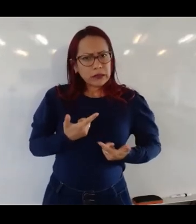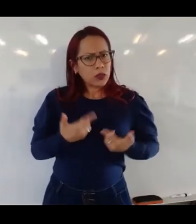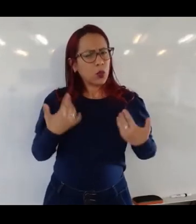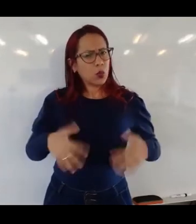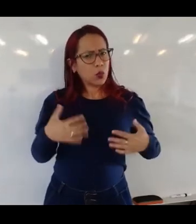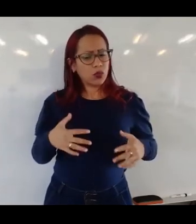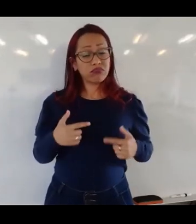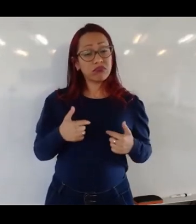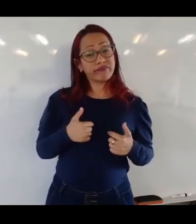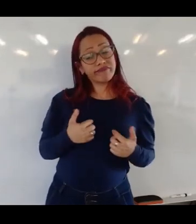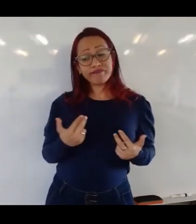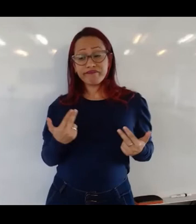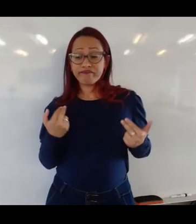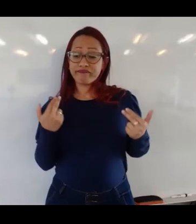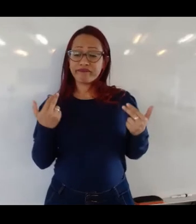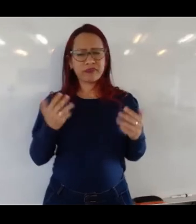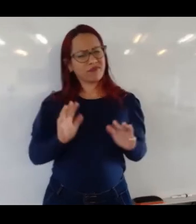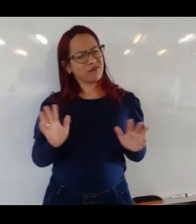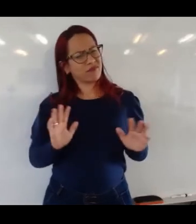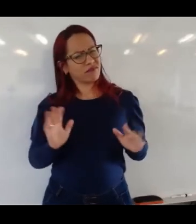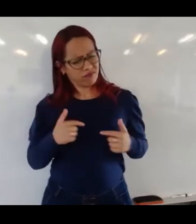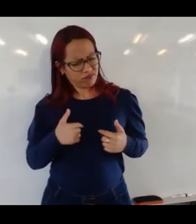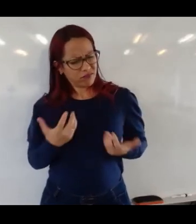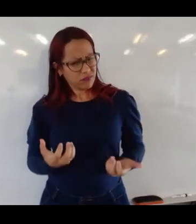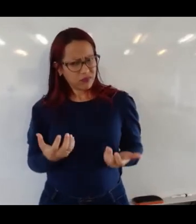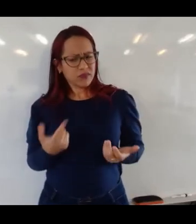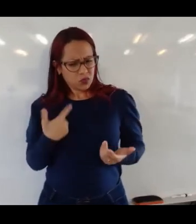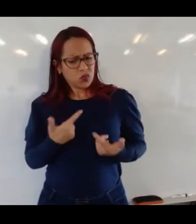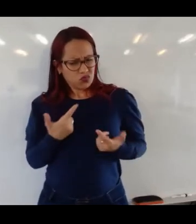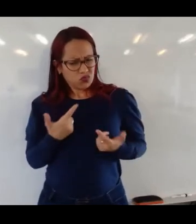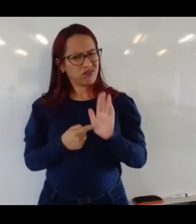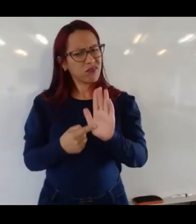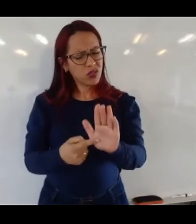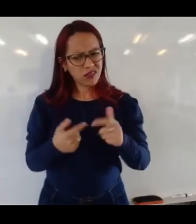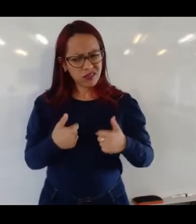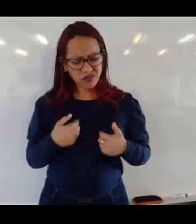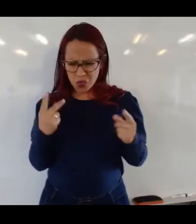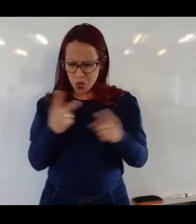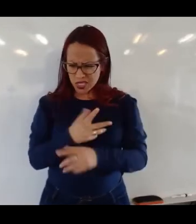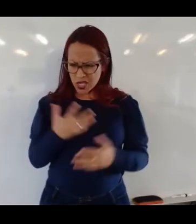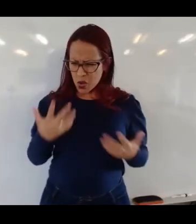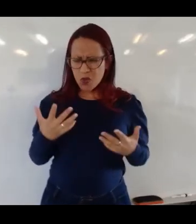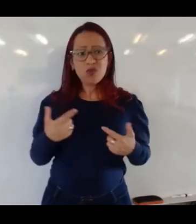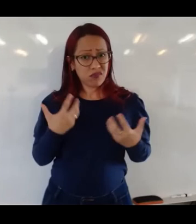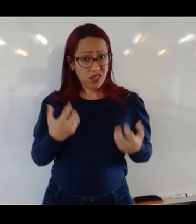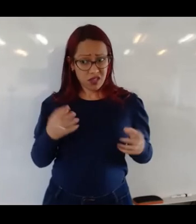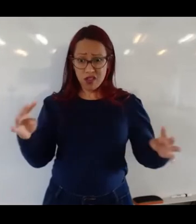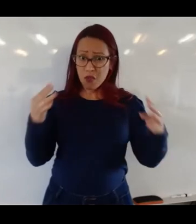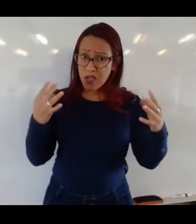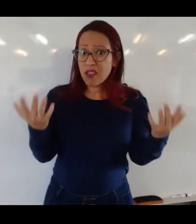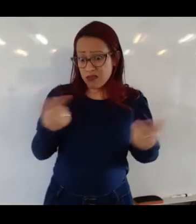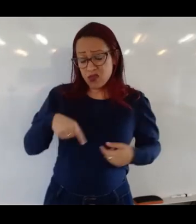un asunto de vanidades, de aparecer o no, sino también la lucha por una escena pública que también